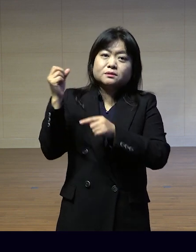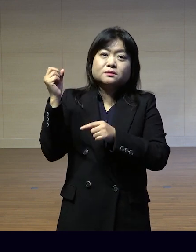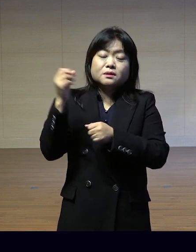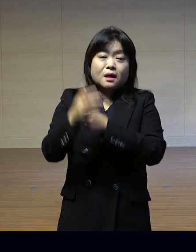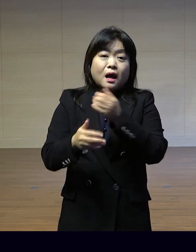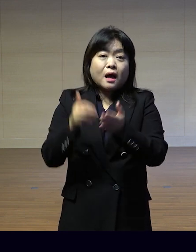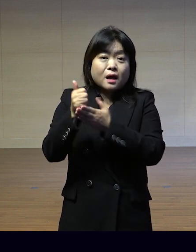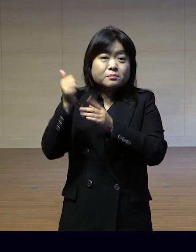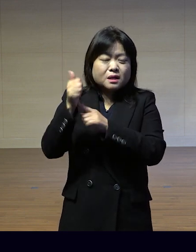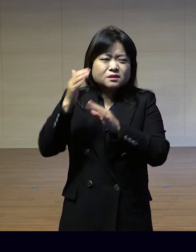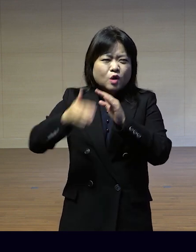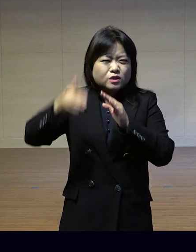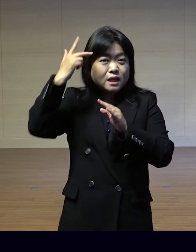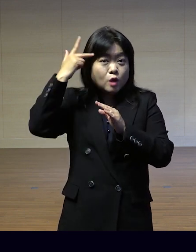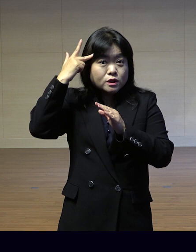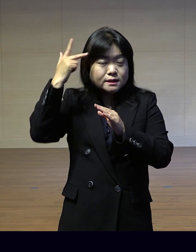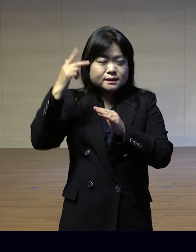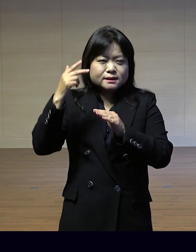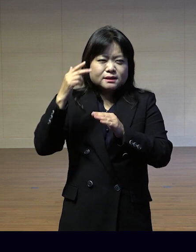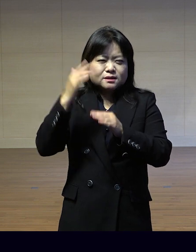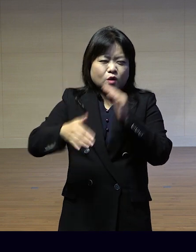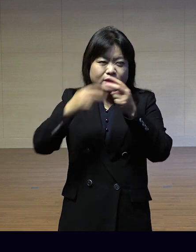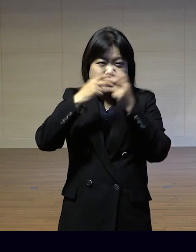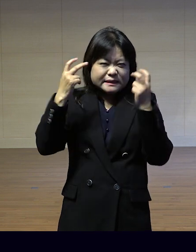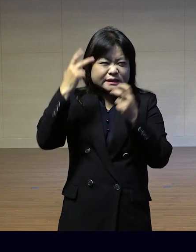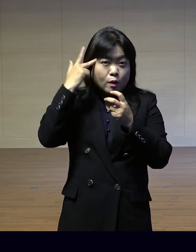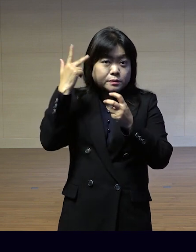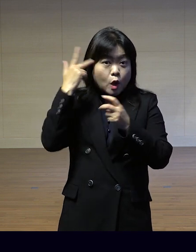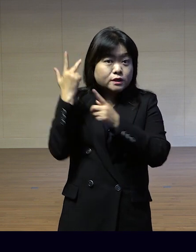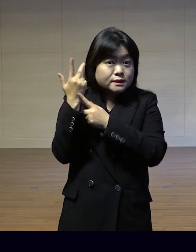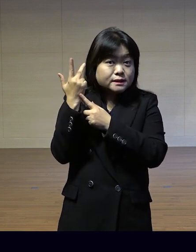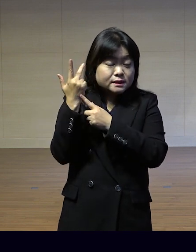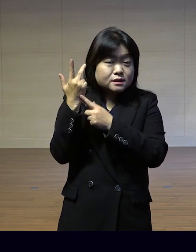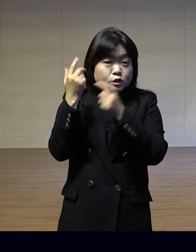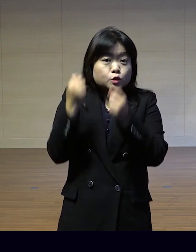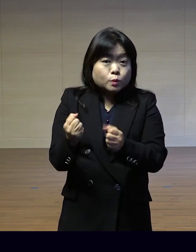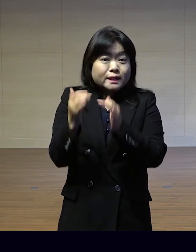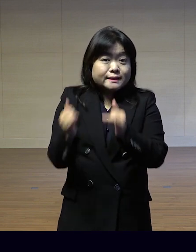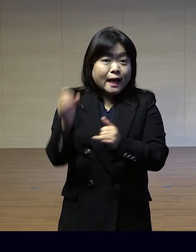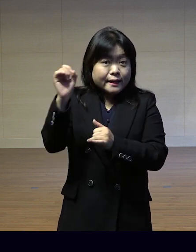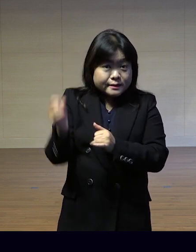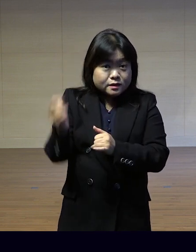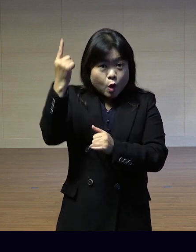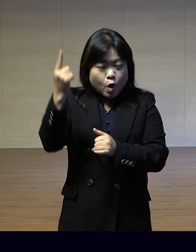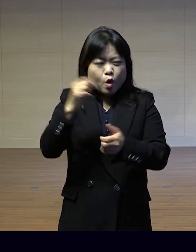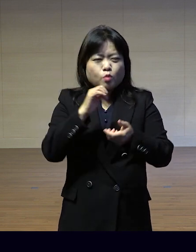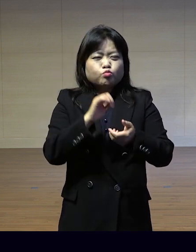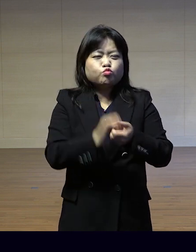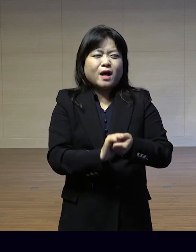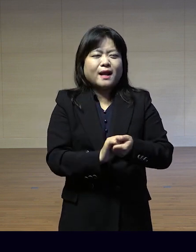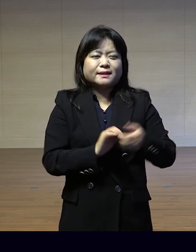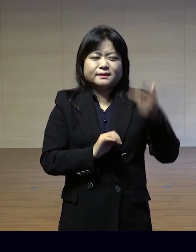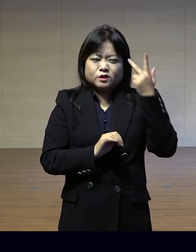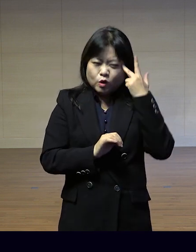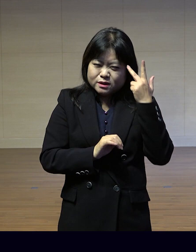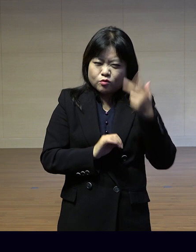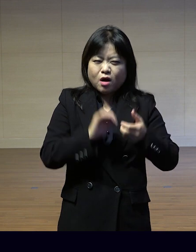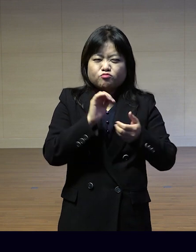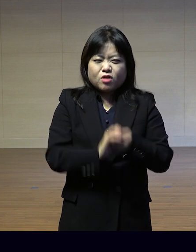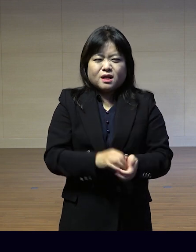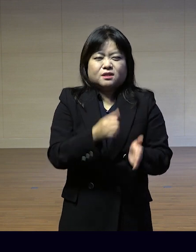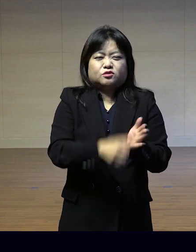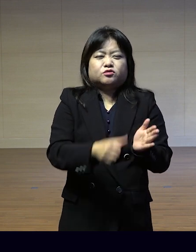로고스라고 하는 절대 정신, 절대 이념이라고 하는 정신적인 존재자에서 유한한 정신과